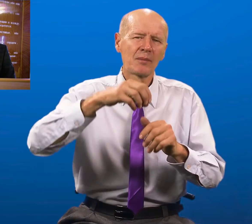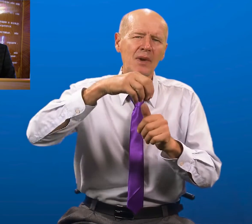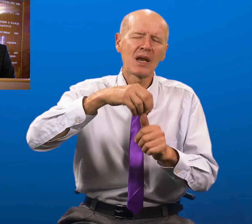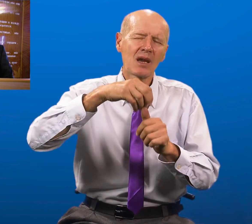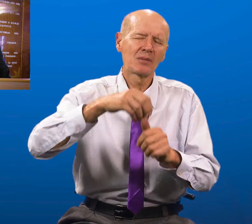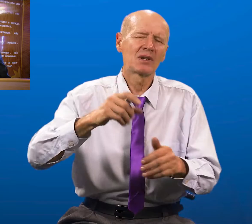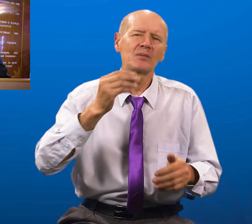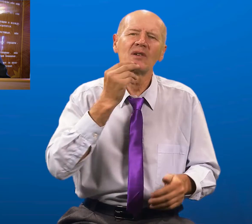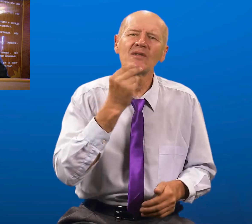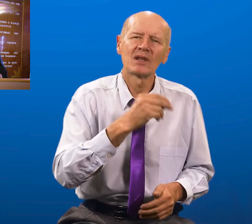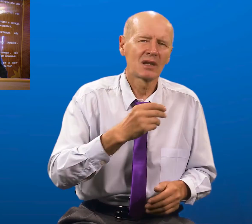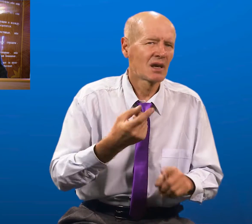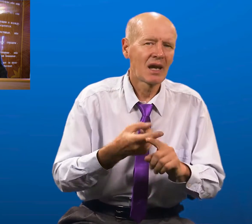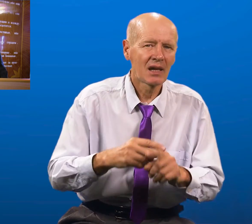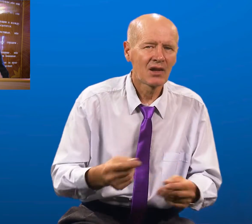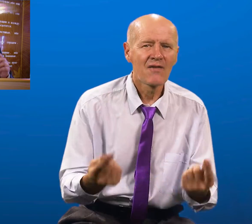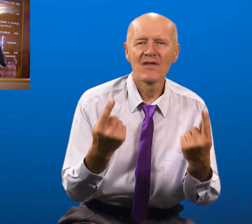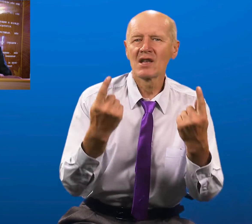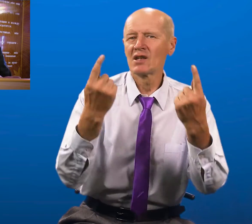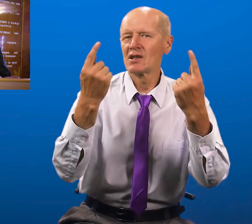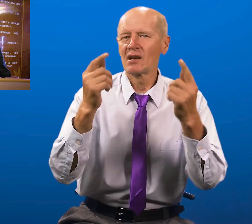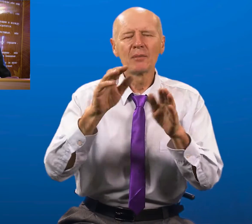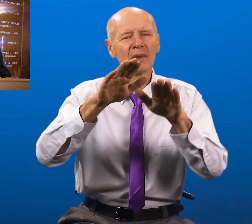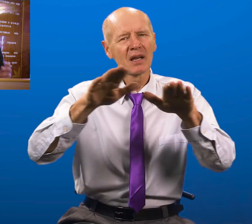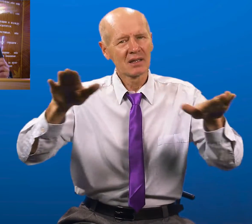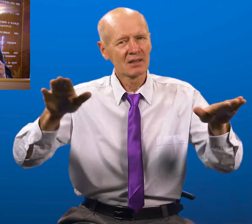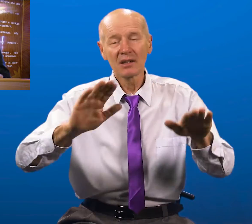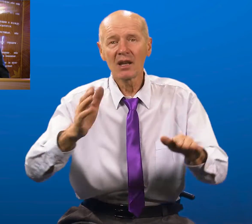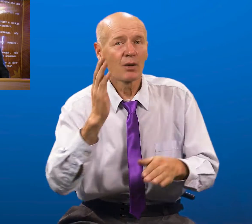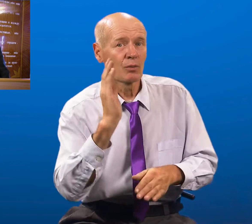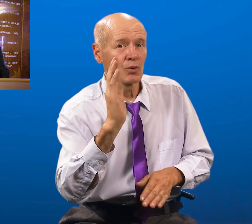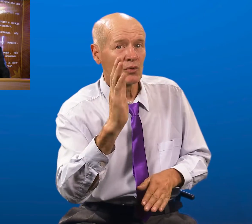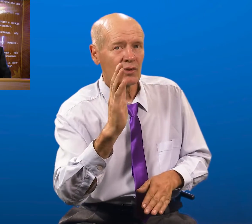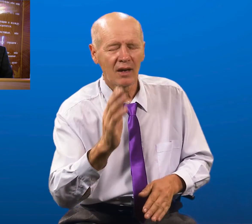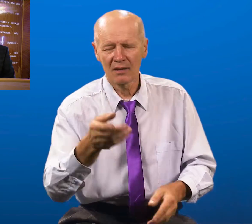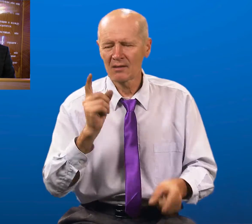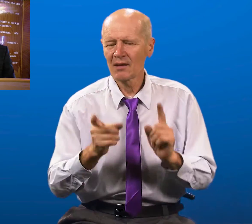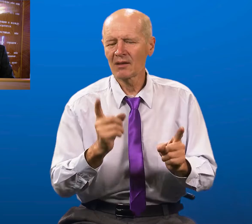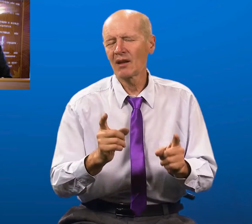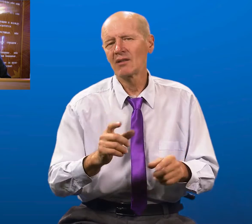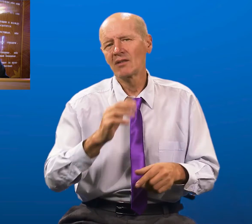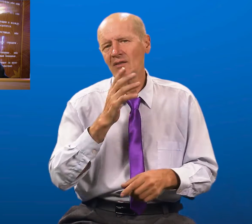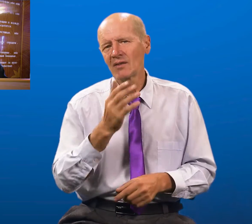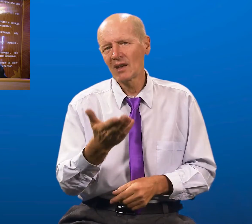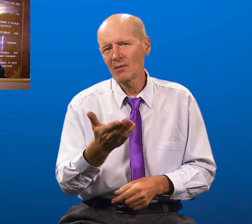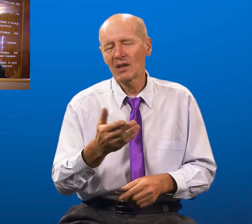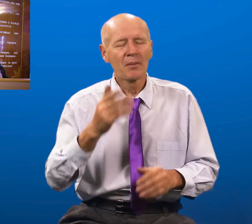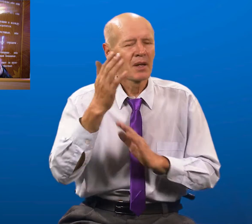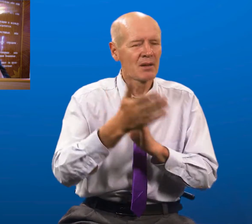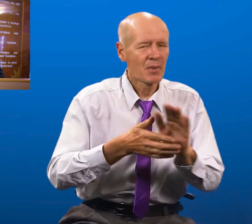это величайшее благословение не будущего, а настоящего времени. Понимание